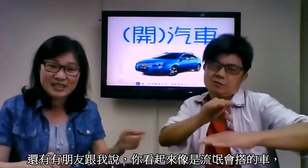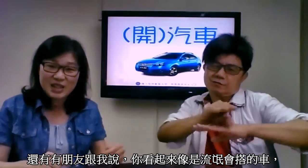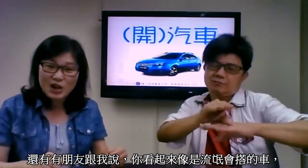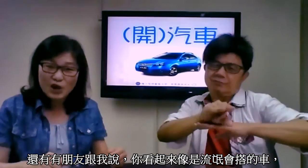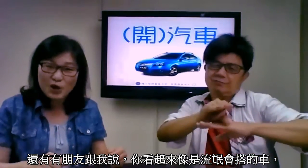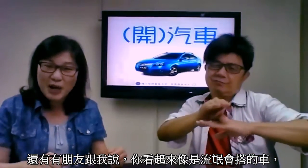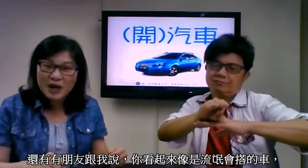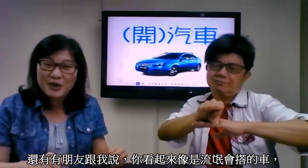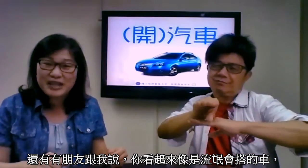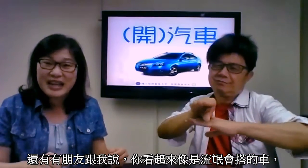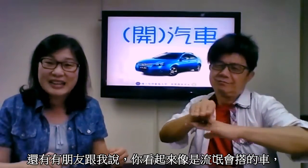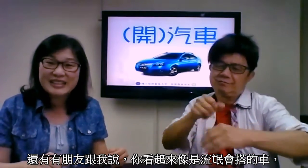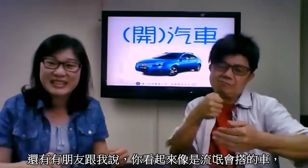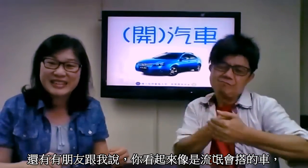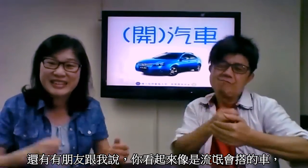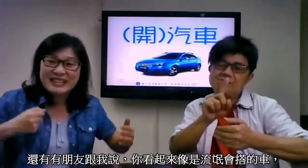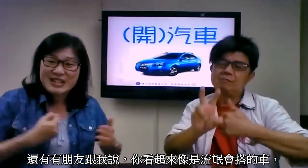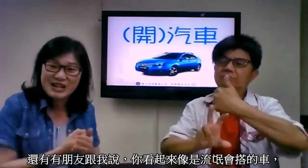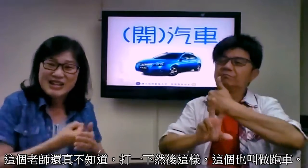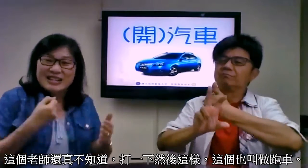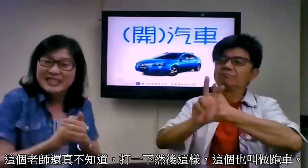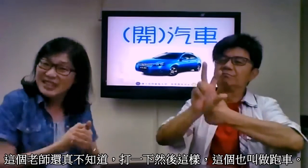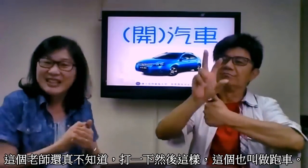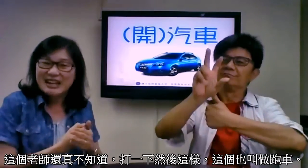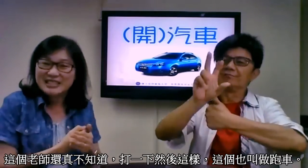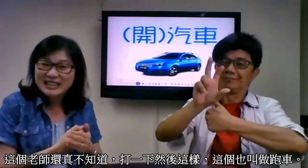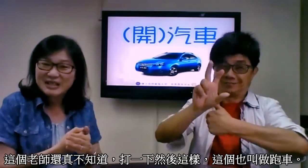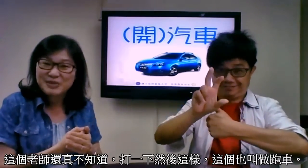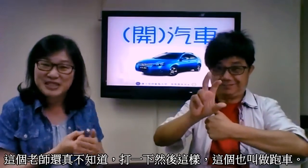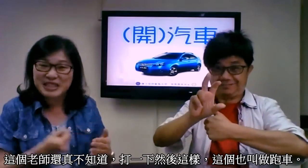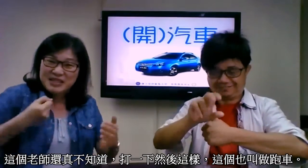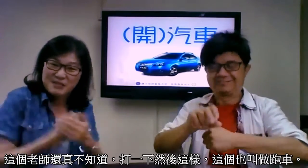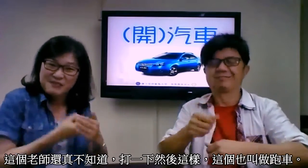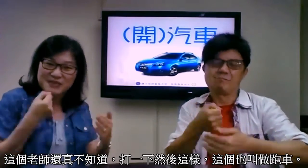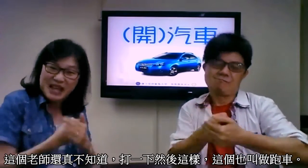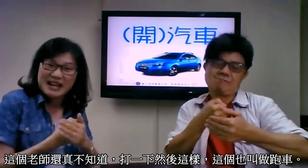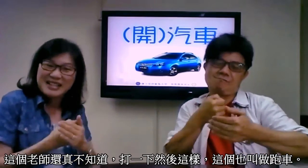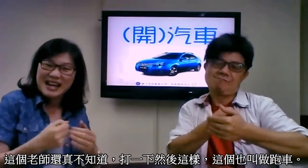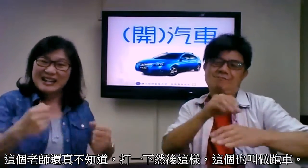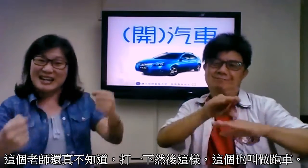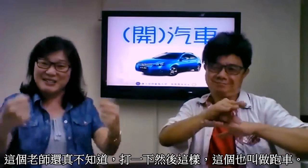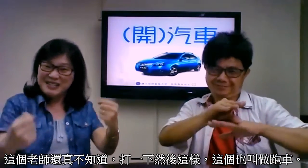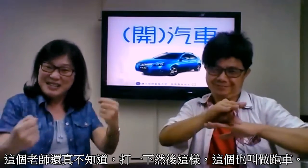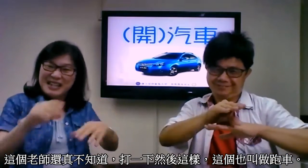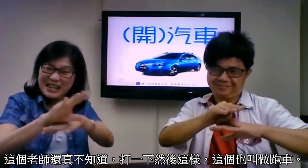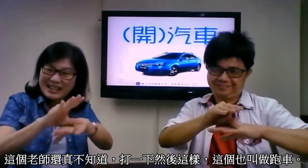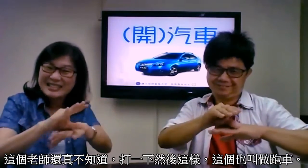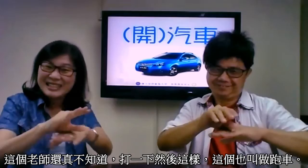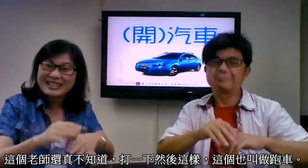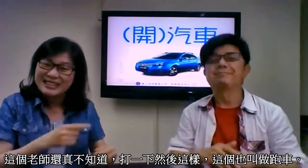是流氓会搭的车，这个老师还真不知道。这样打一下，然后 哎，开车，这